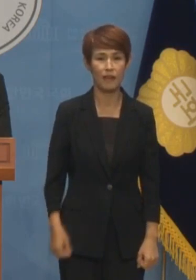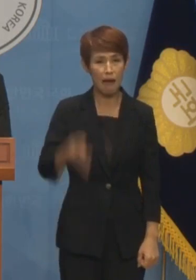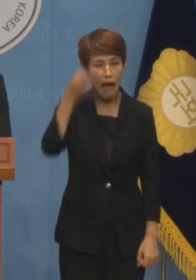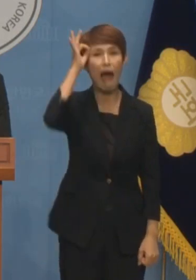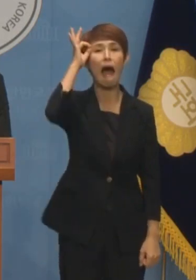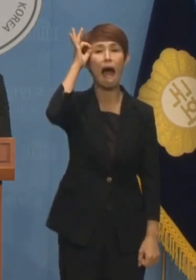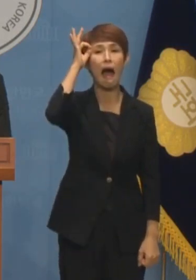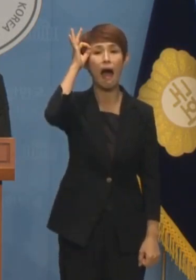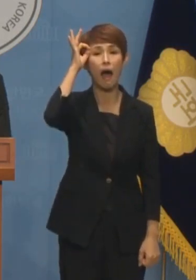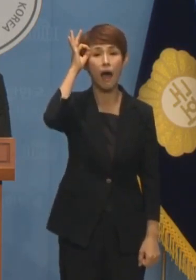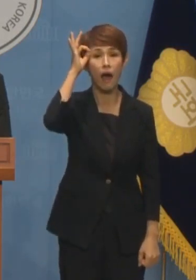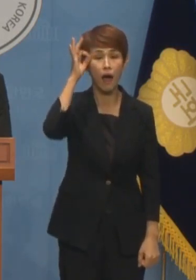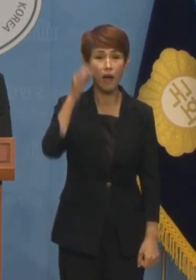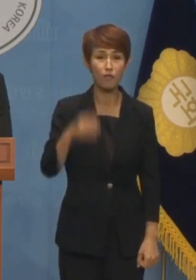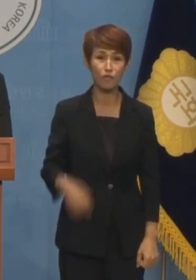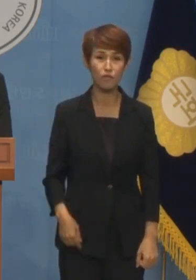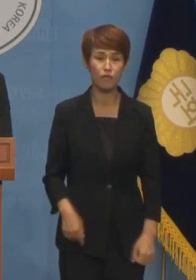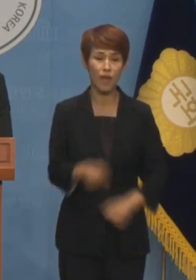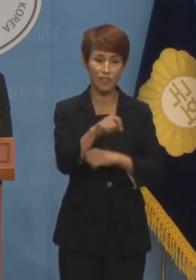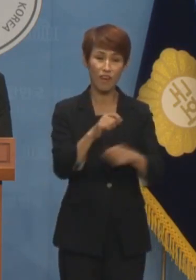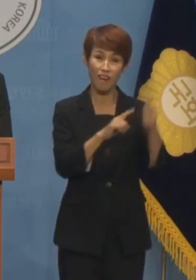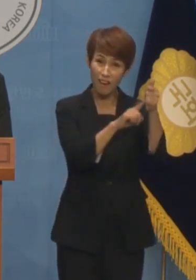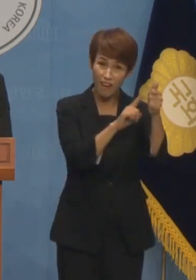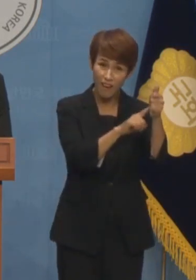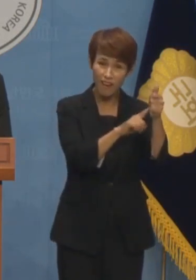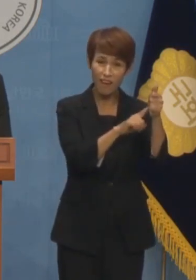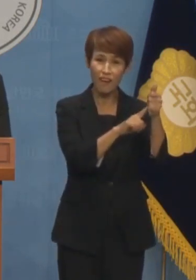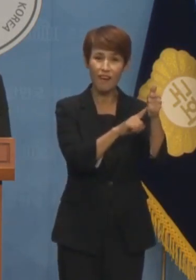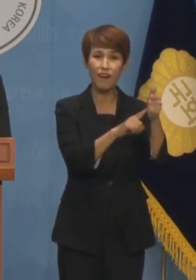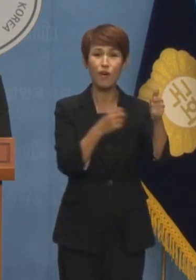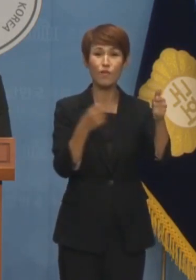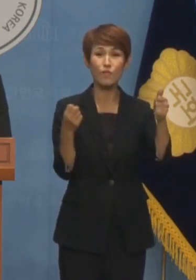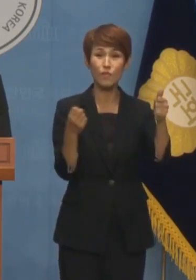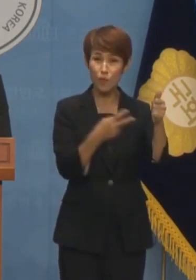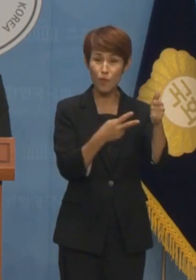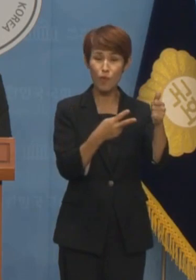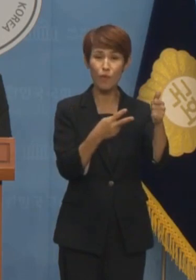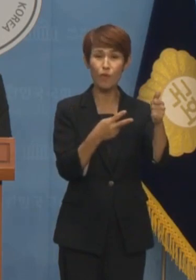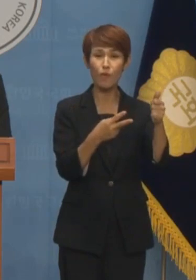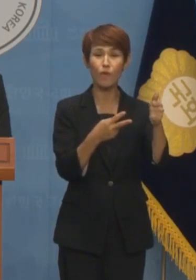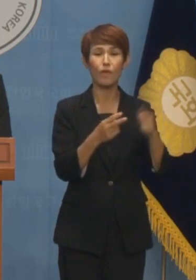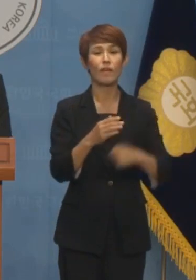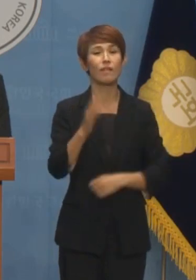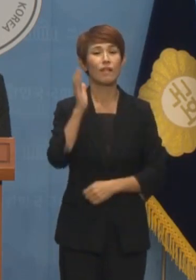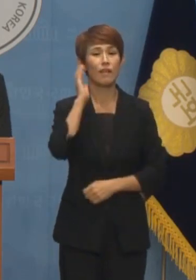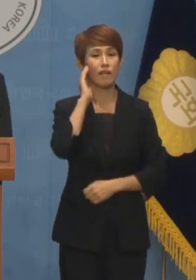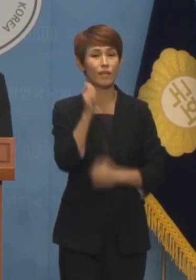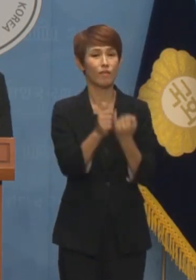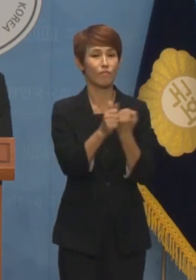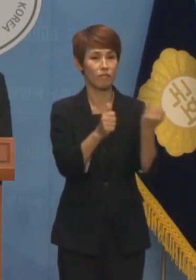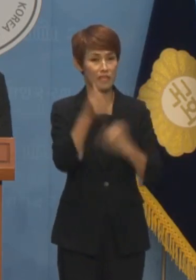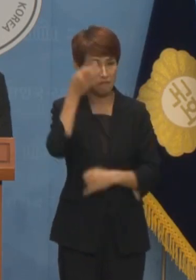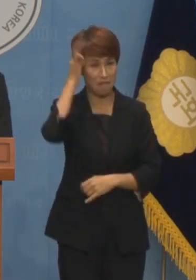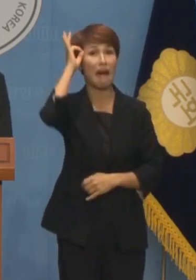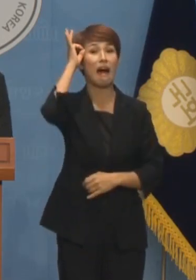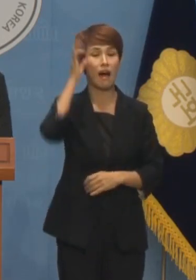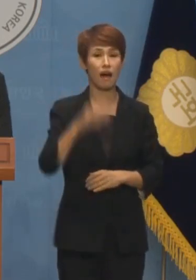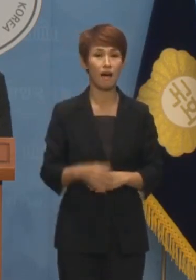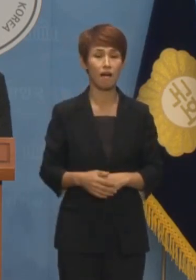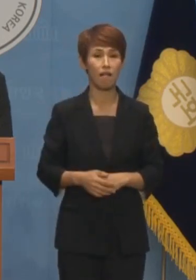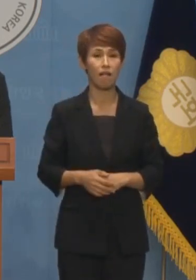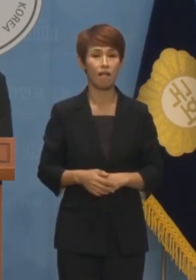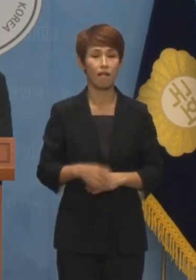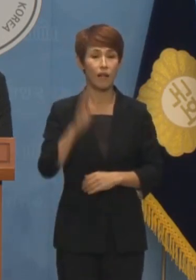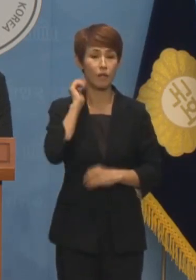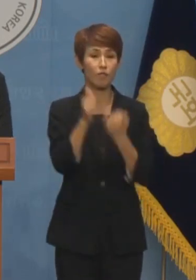깜빡 잊었던 사람은 코바나 컨텐츠 직원 출신인 이 행정관만이 아닙니다. 지시를 내렸던